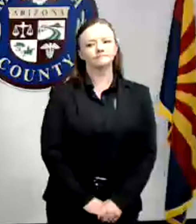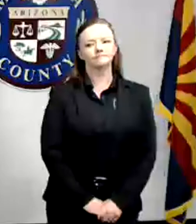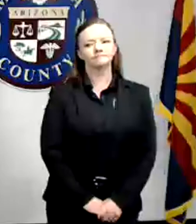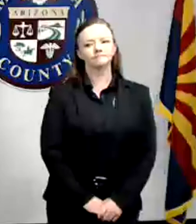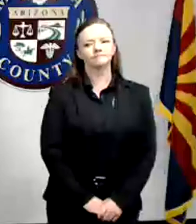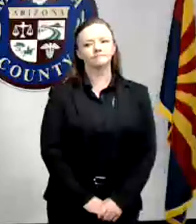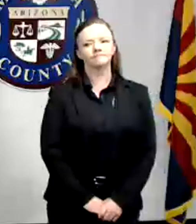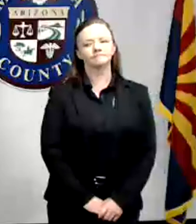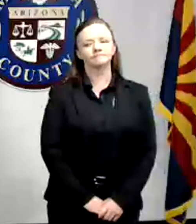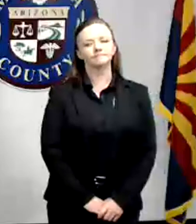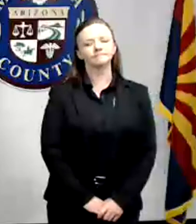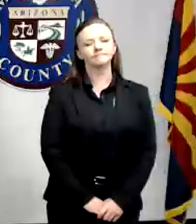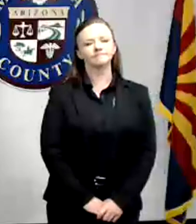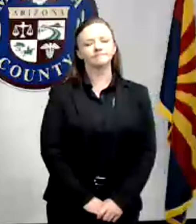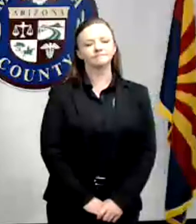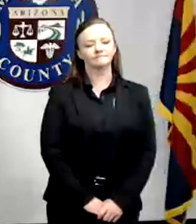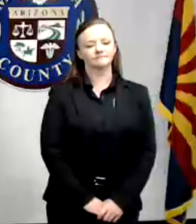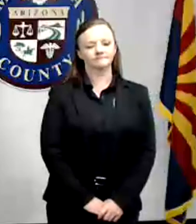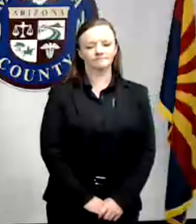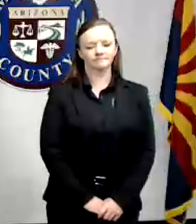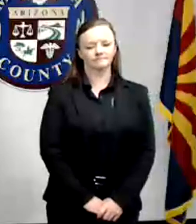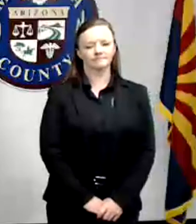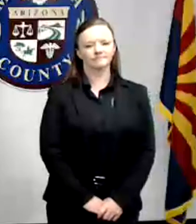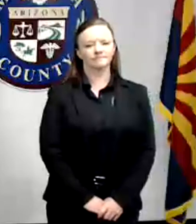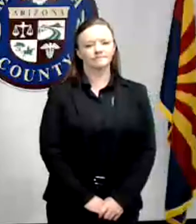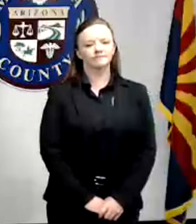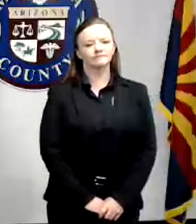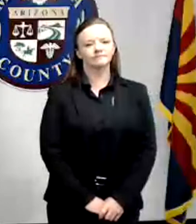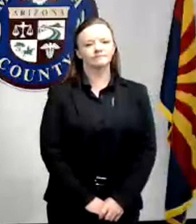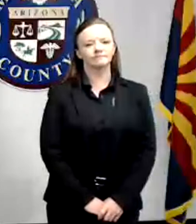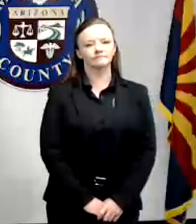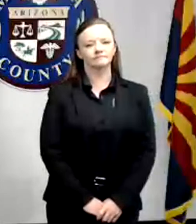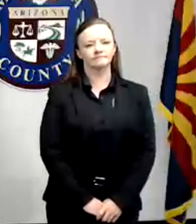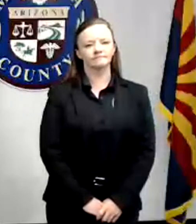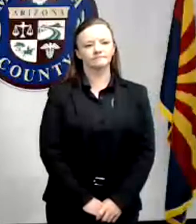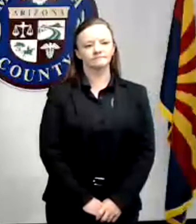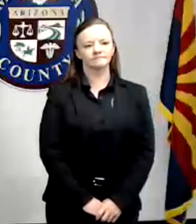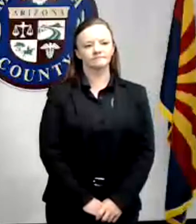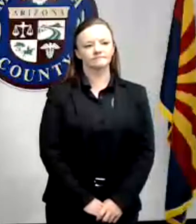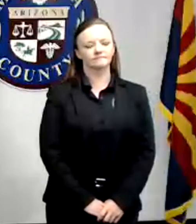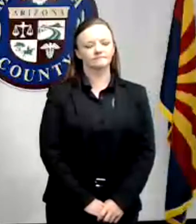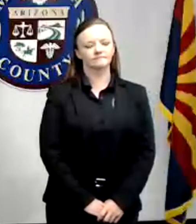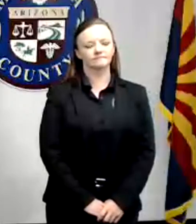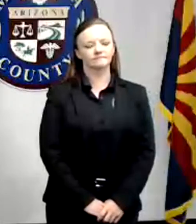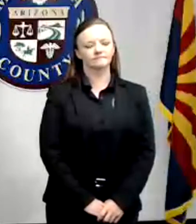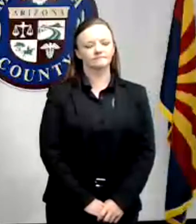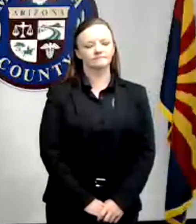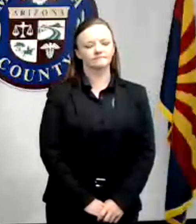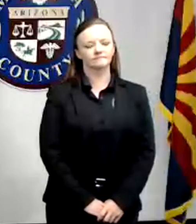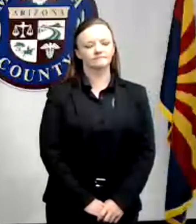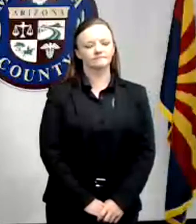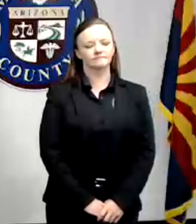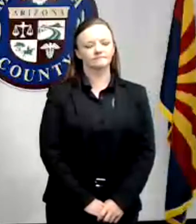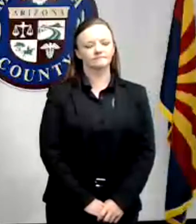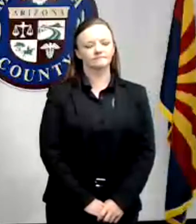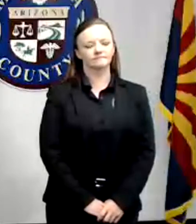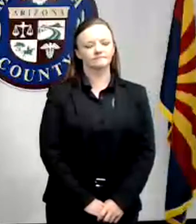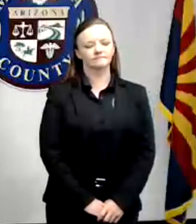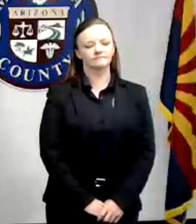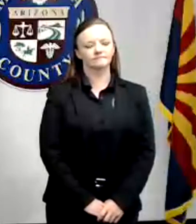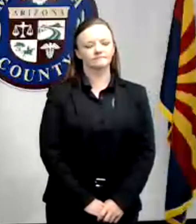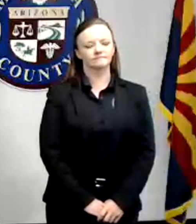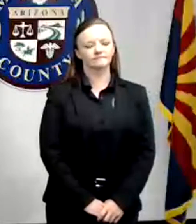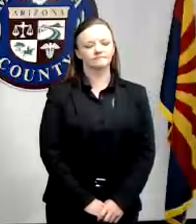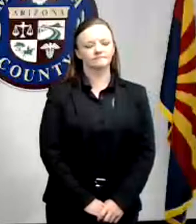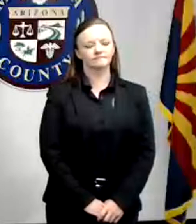que interactúan con alguna persona que ha estado infectada, y poner a esa persona en aislamiento en su cuarto donde pueda y